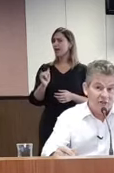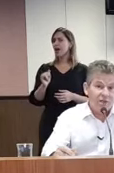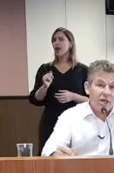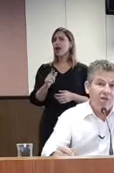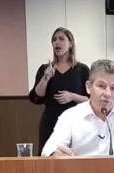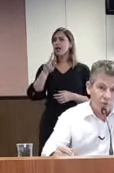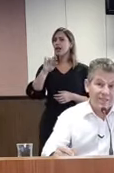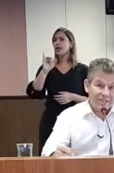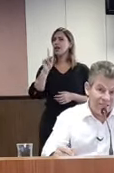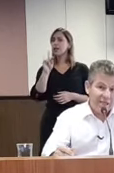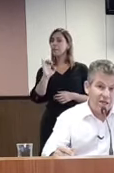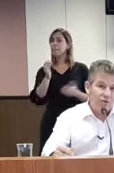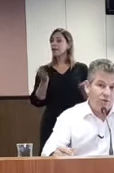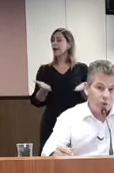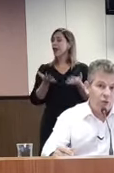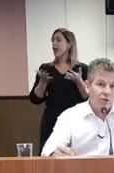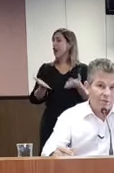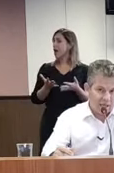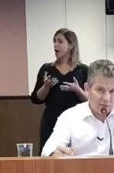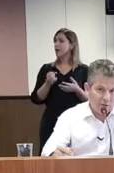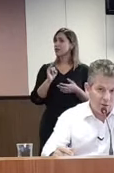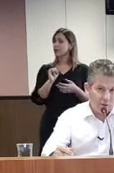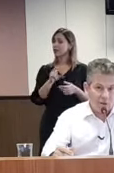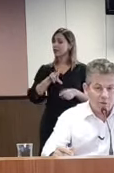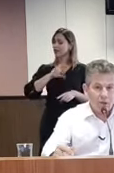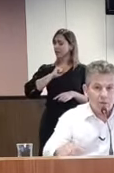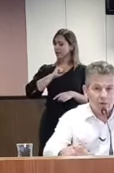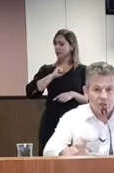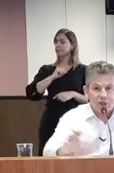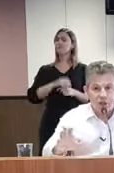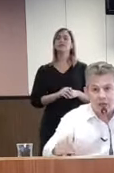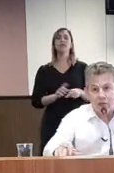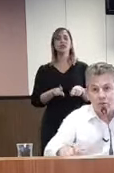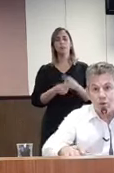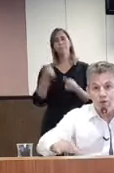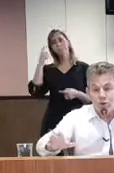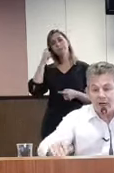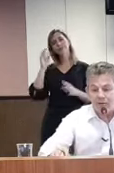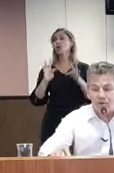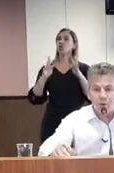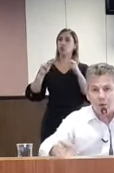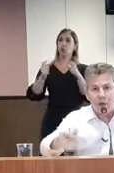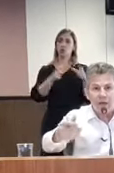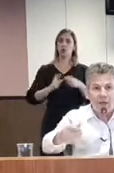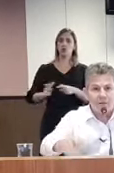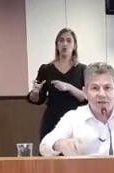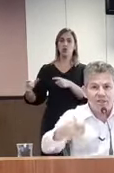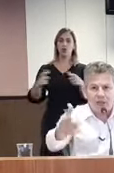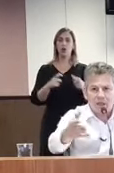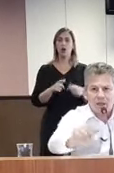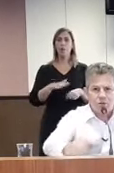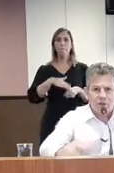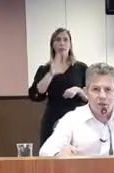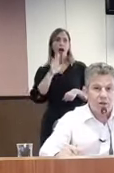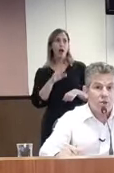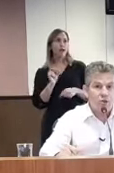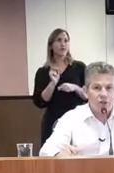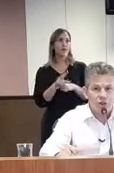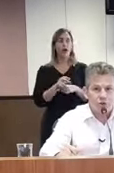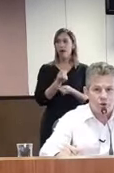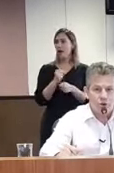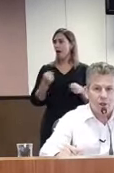leve, se ele for contaminado. Então, não adianta achar que em todos os lugares não vão colocar mais 100 leitos de UTI,